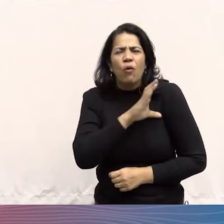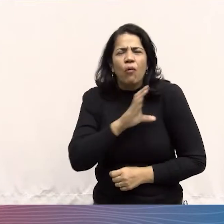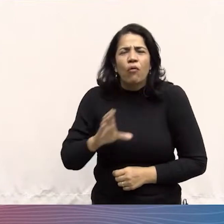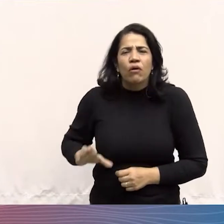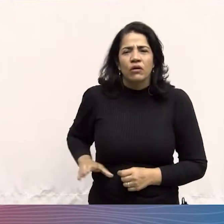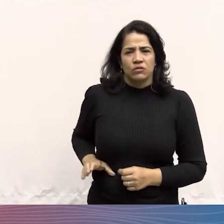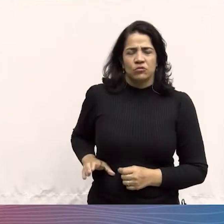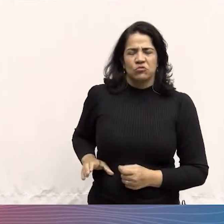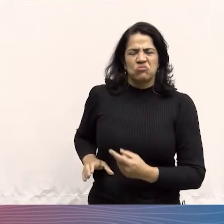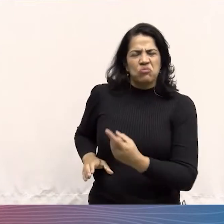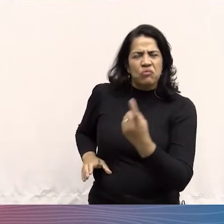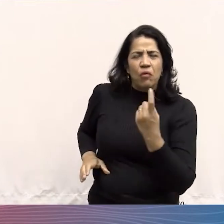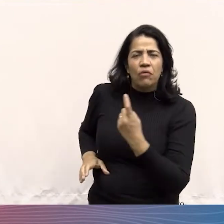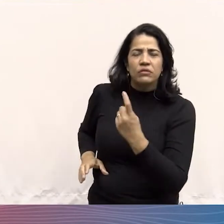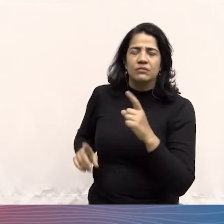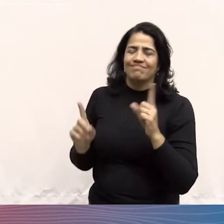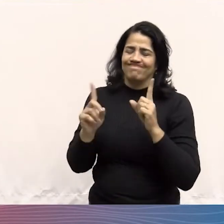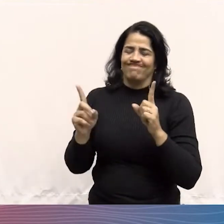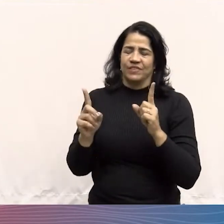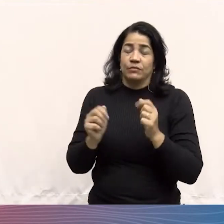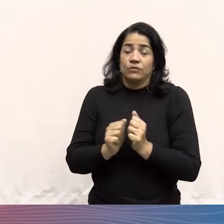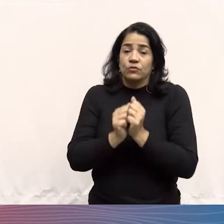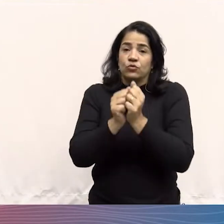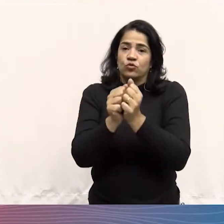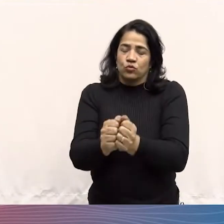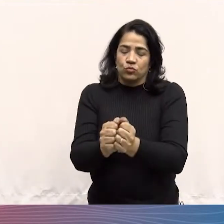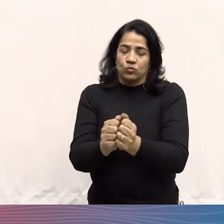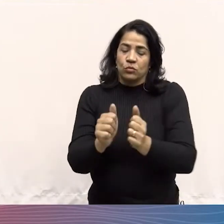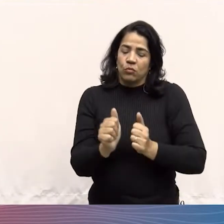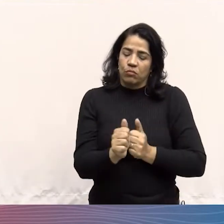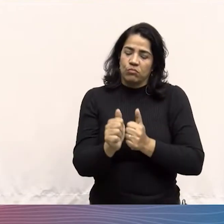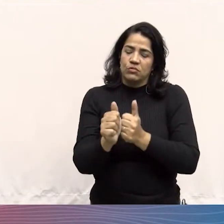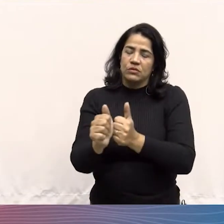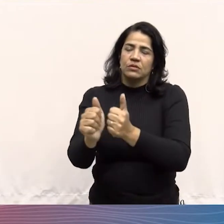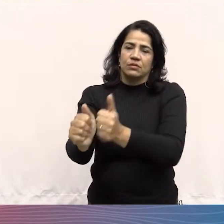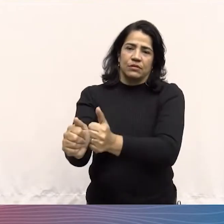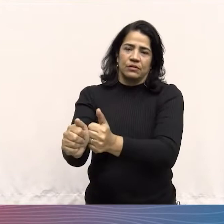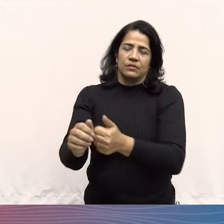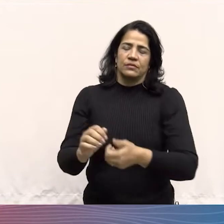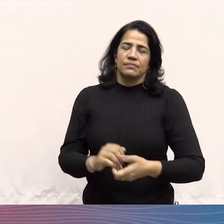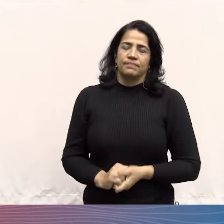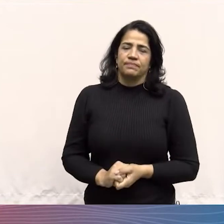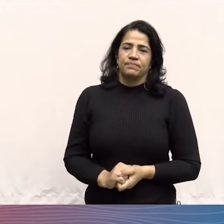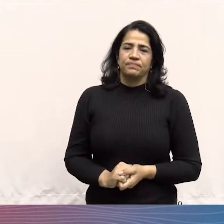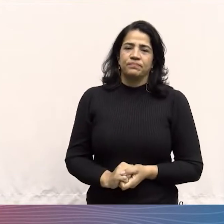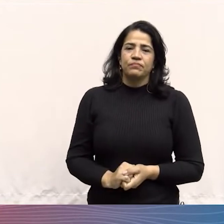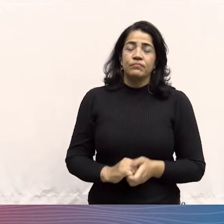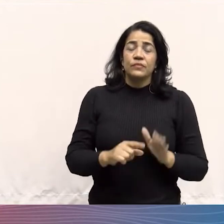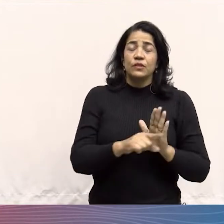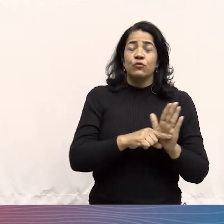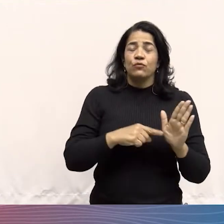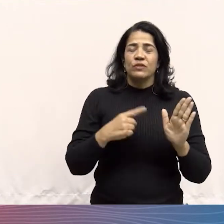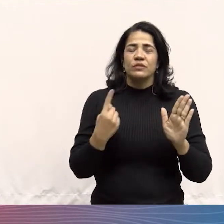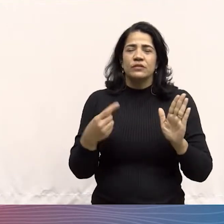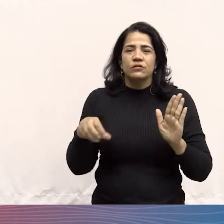capítulo 19, versículo 11 diz: vi o céu aberto,